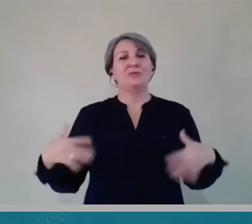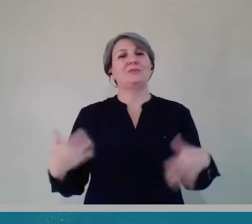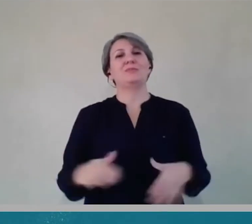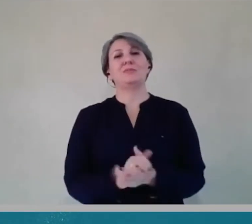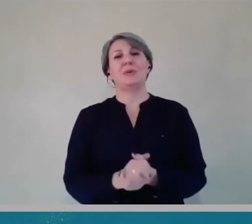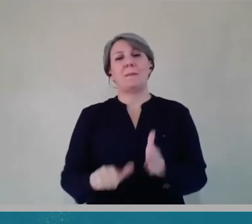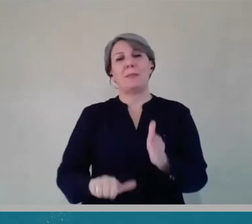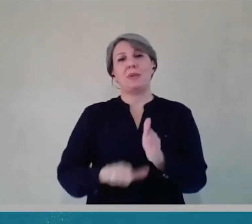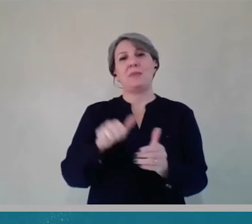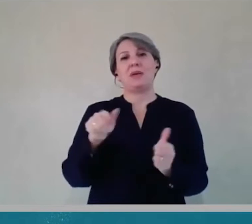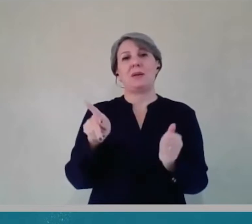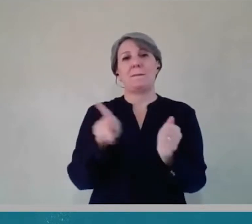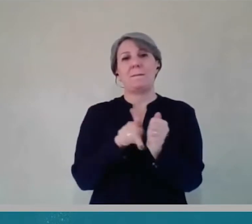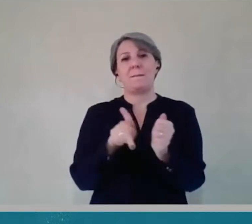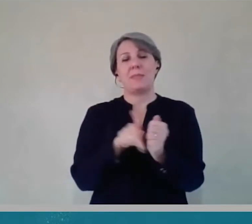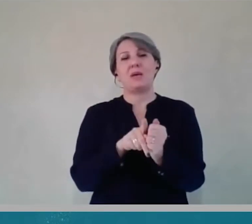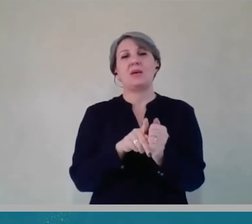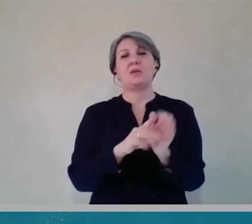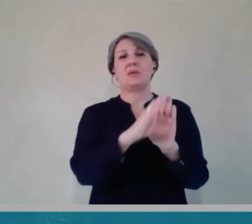4:3.